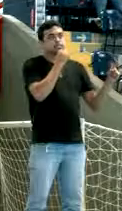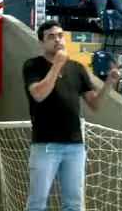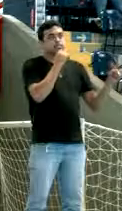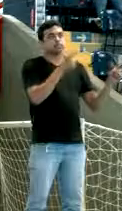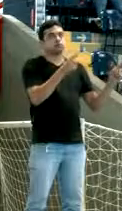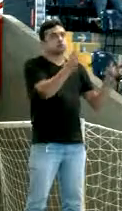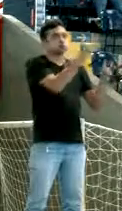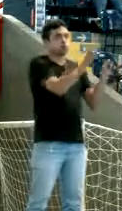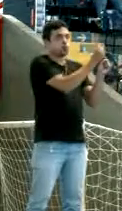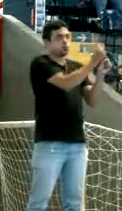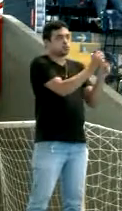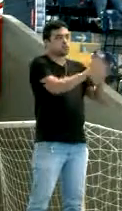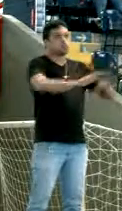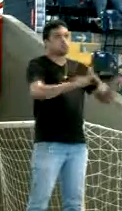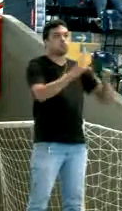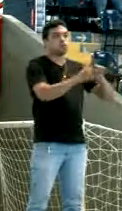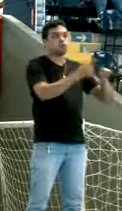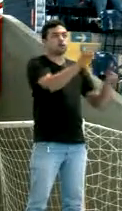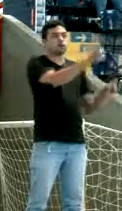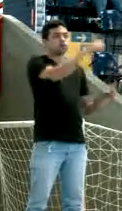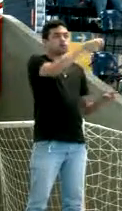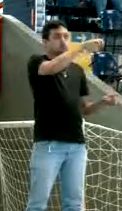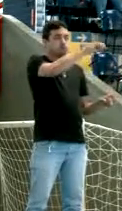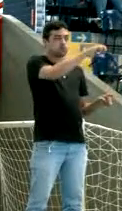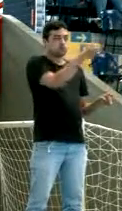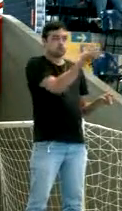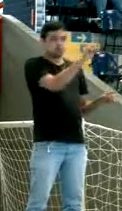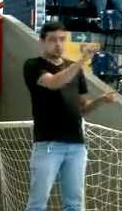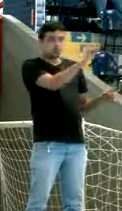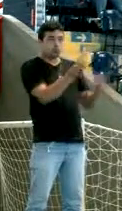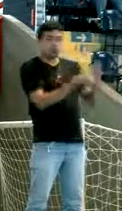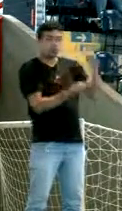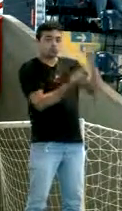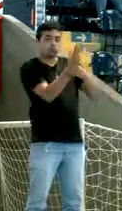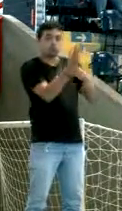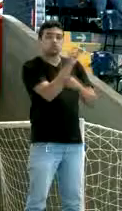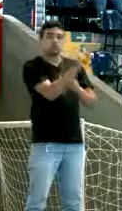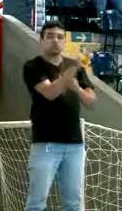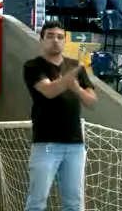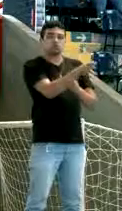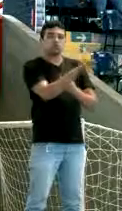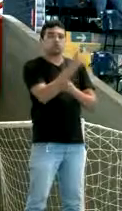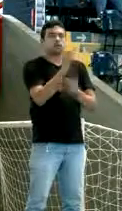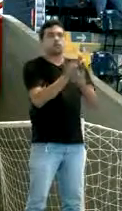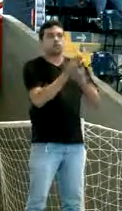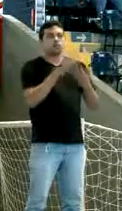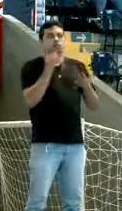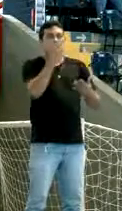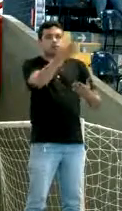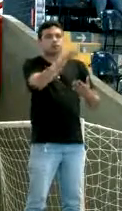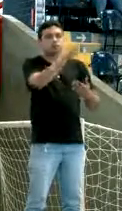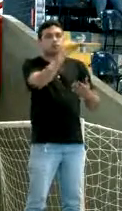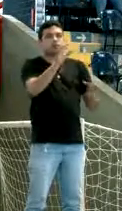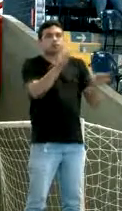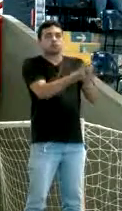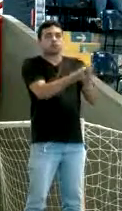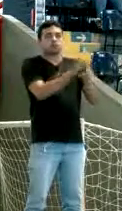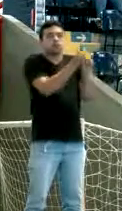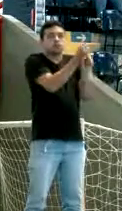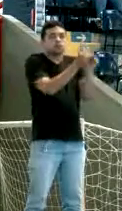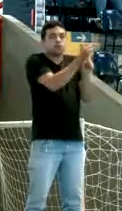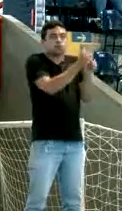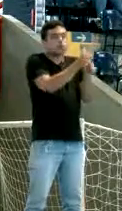do que 2 anos, porque em 68 surge aquele ano que, segundo críticos, nunca terminou. O ano